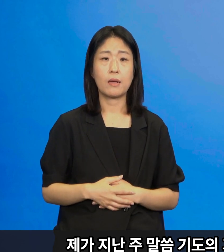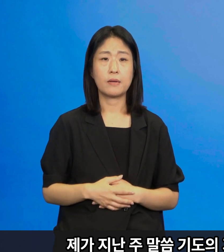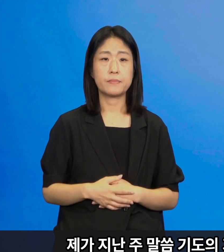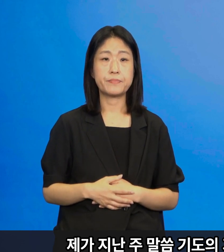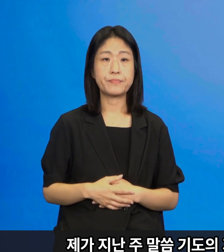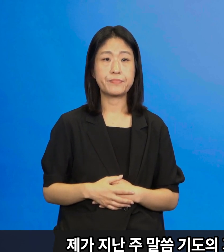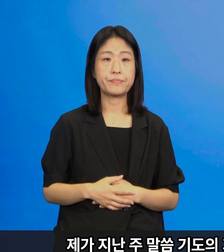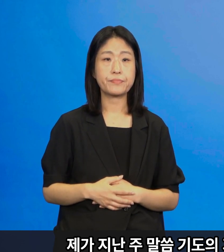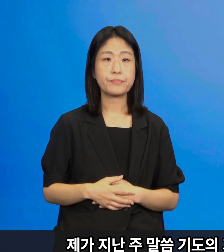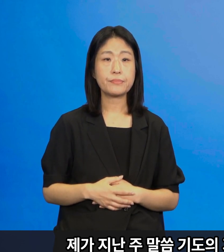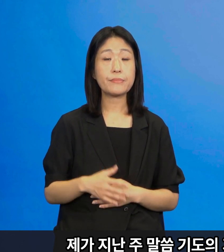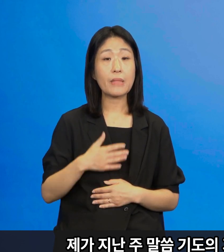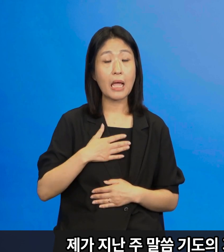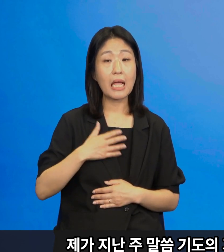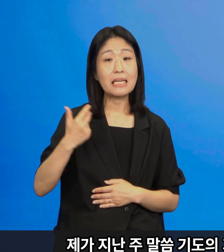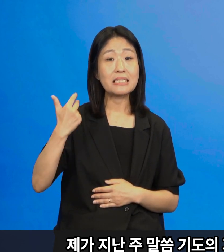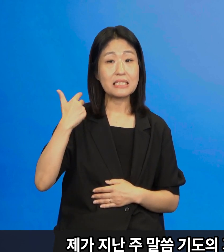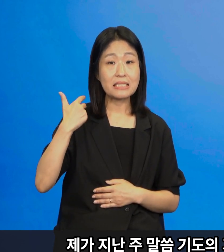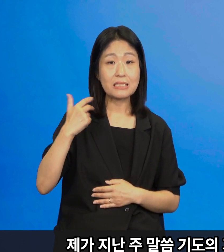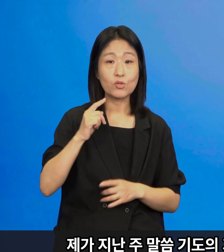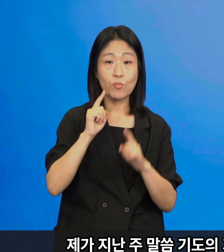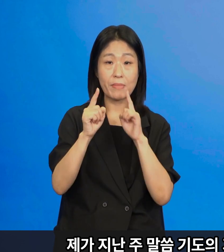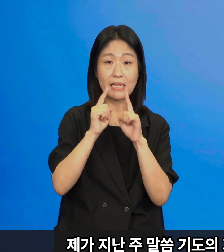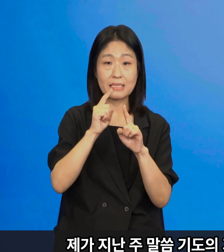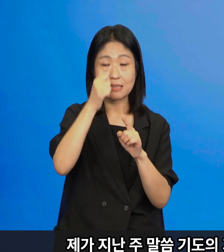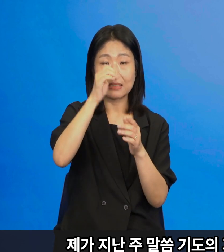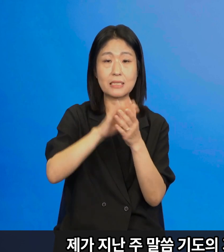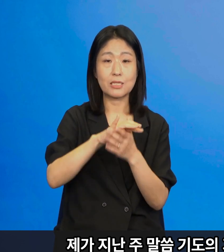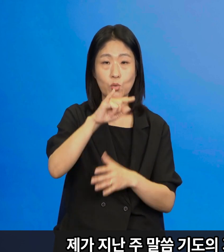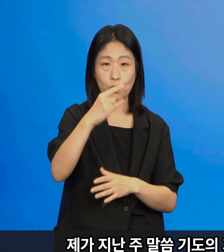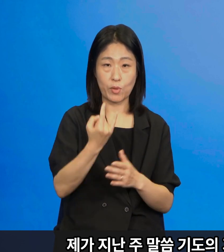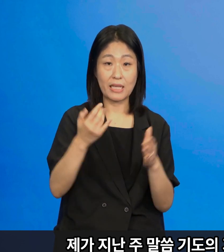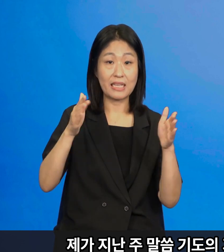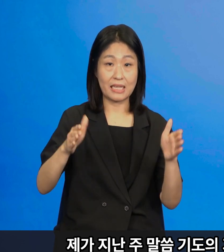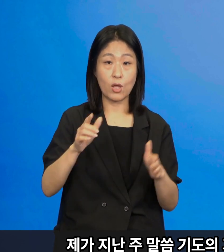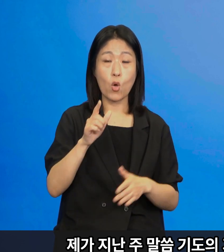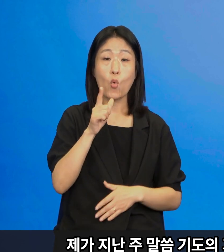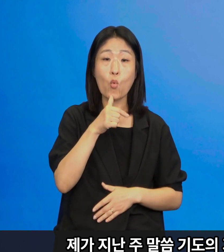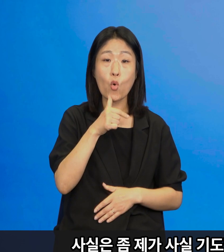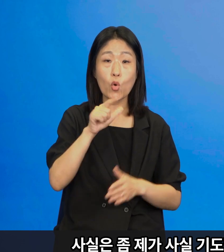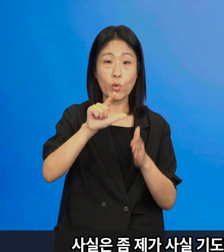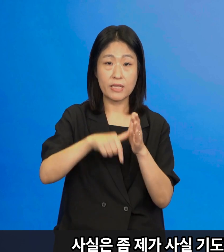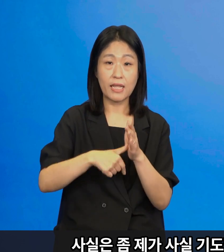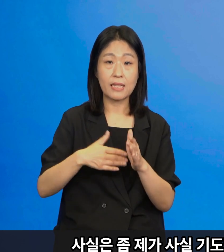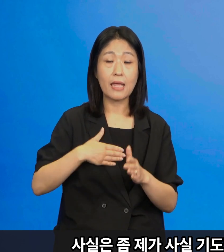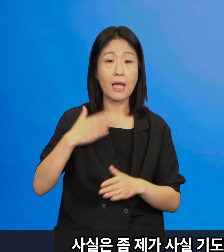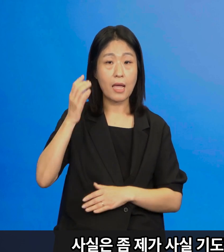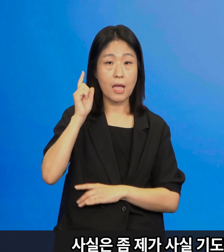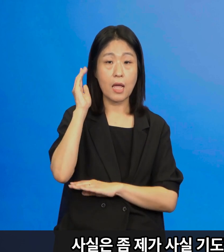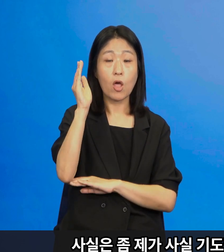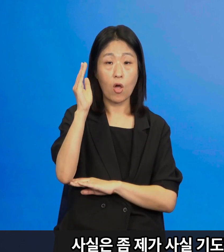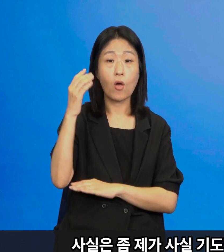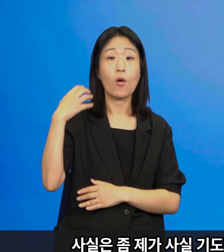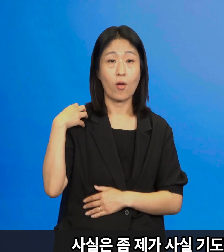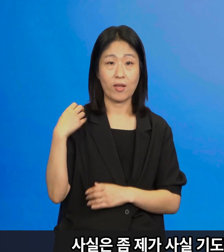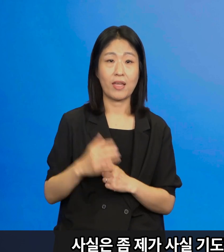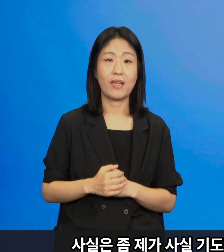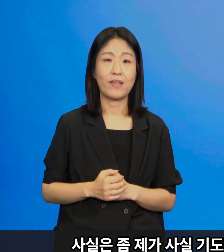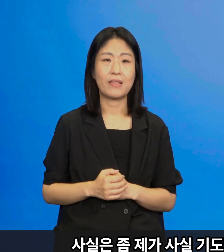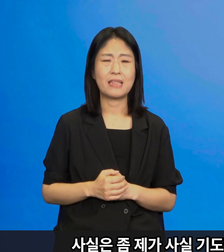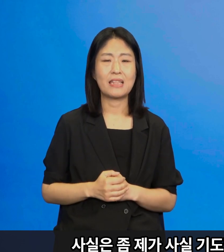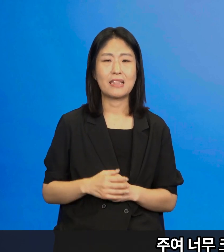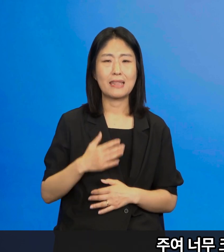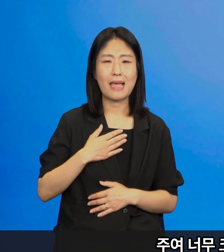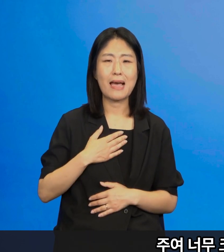제가 지난주 말씀 기도회 기간에 월요일에 제가 섬기면서 사실은 제가 기도할 때 좀